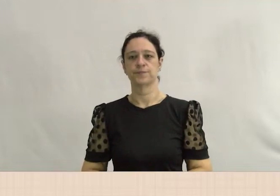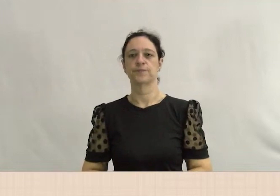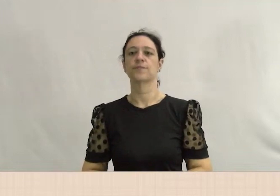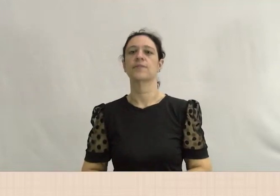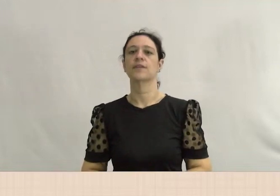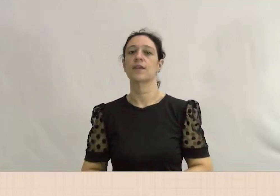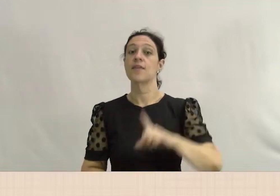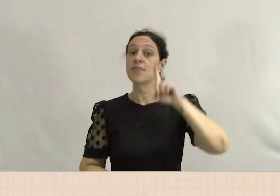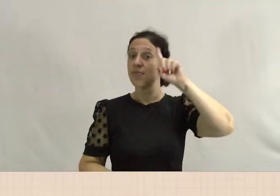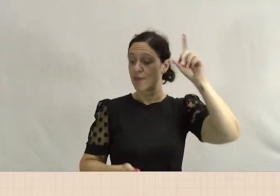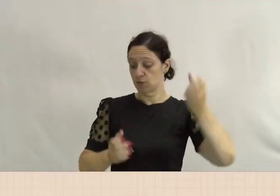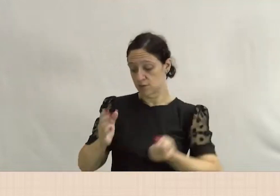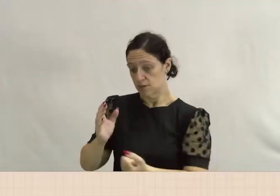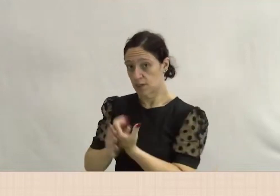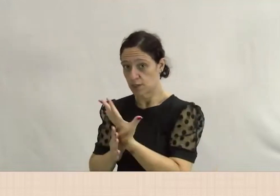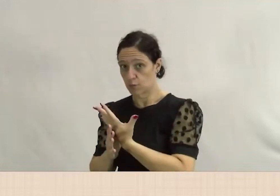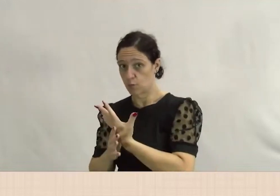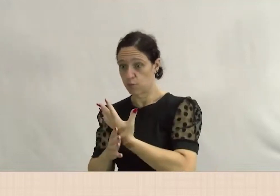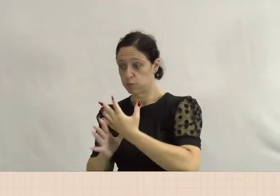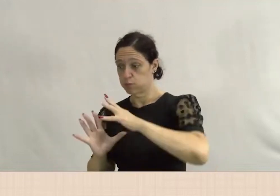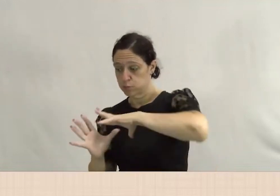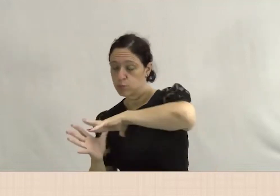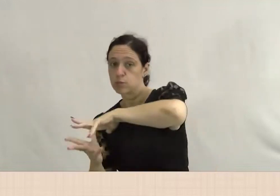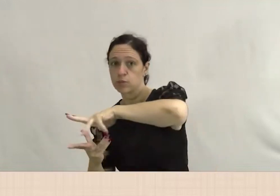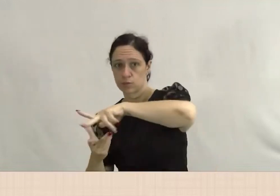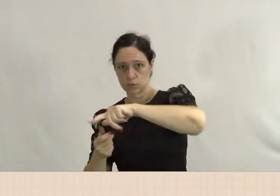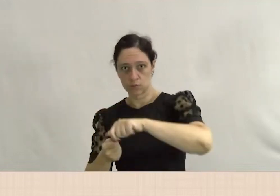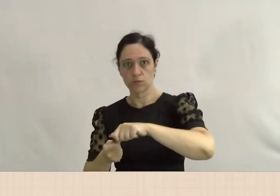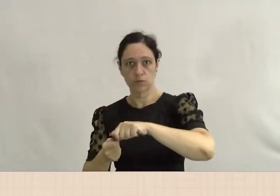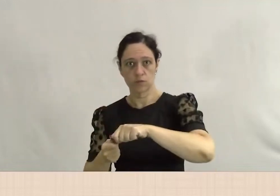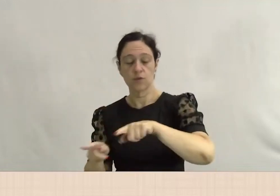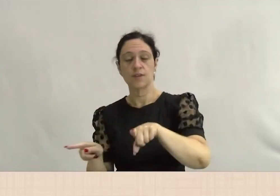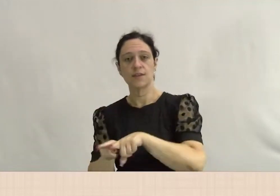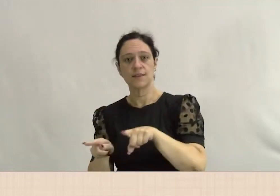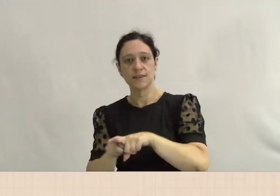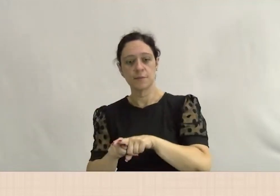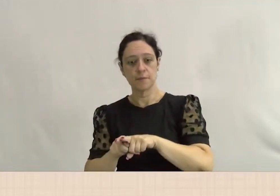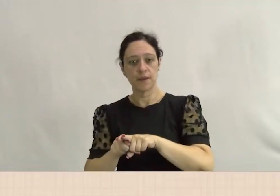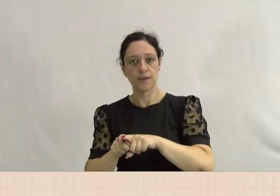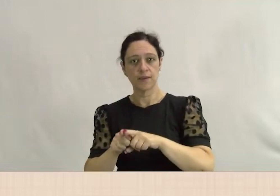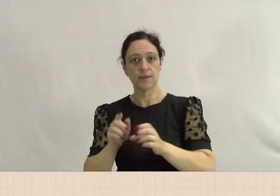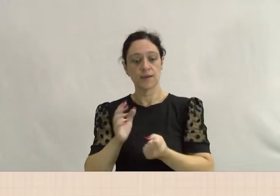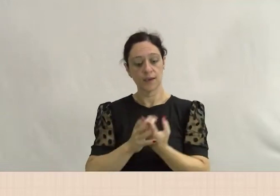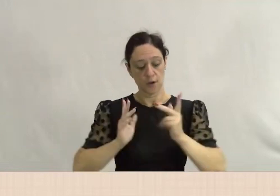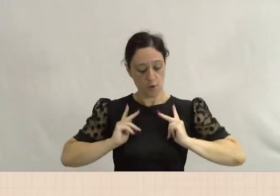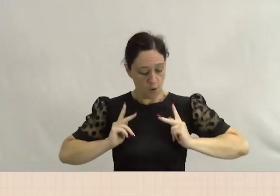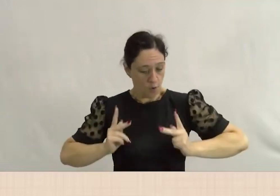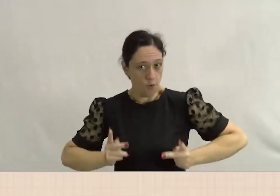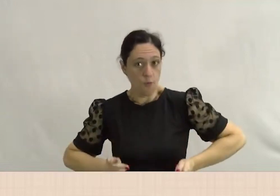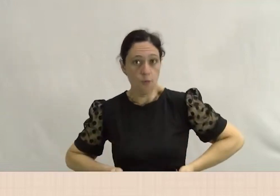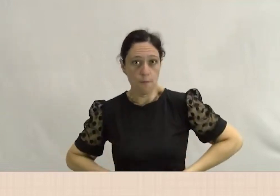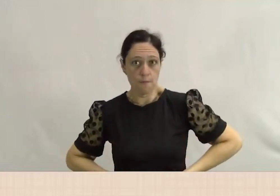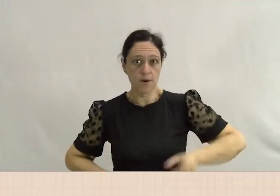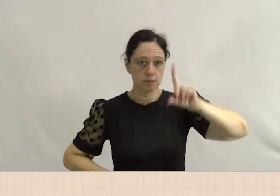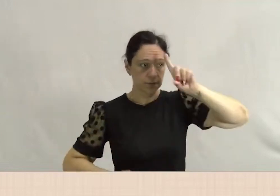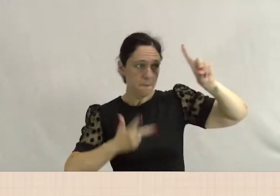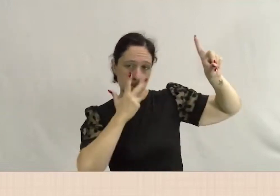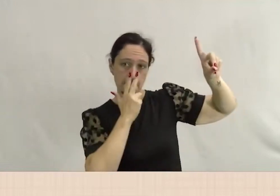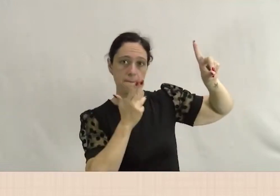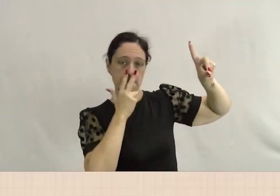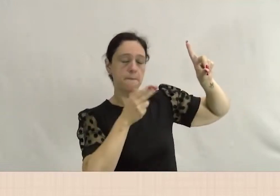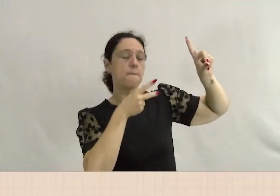Depois que Deus criou todas as coisas, e Deus criou o homem à sua imagem, à sua semelhança,